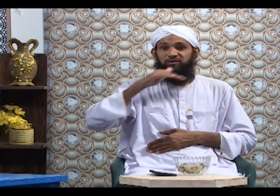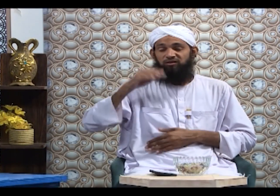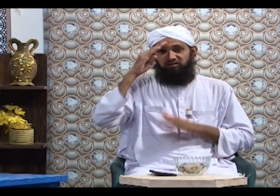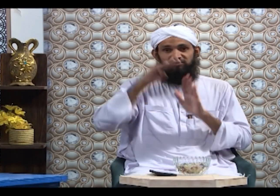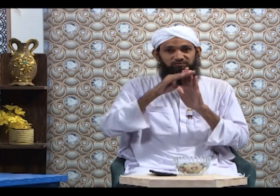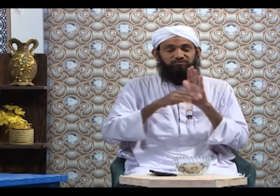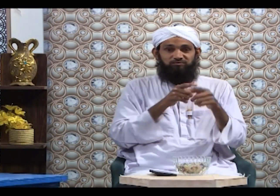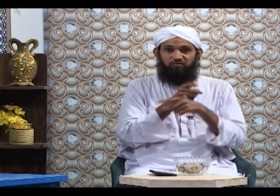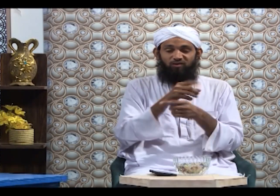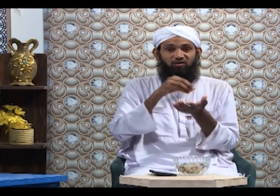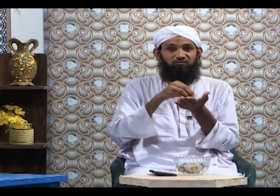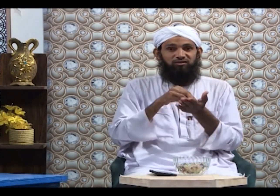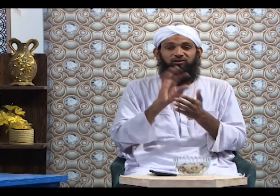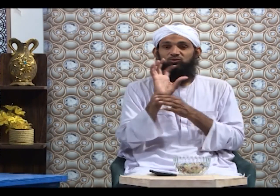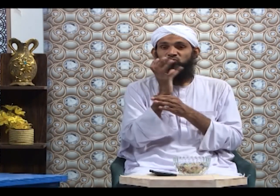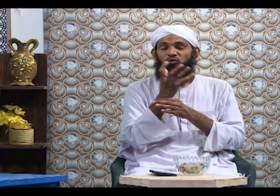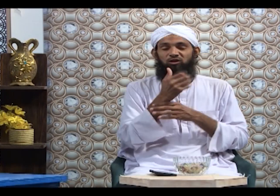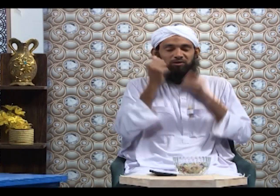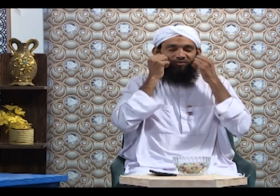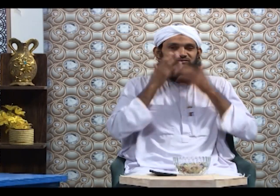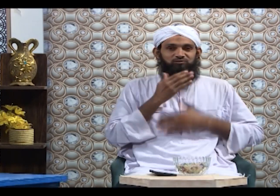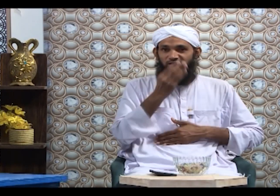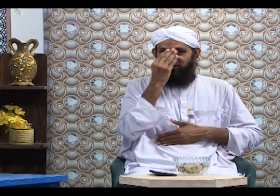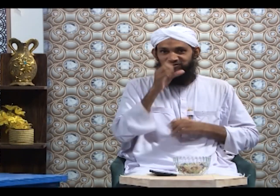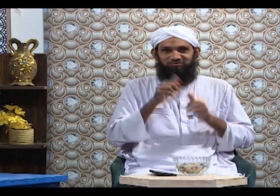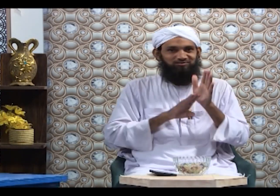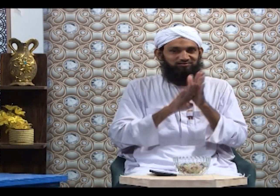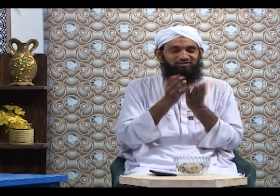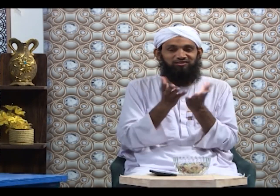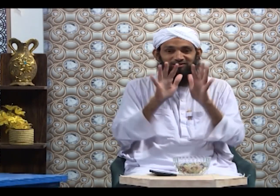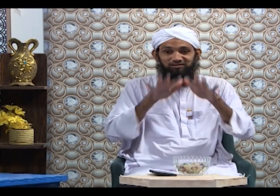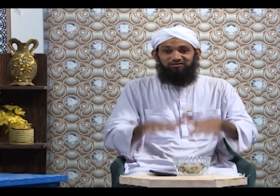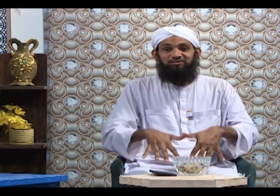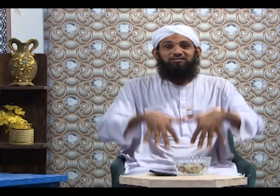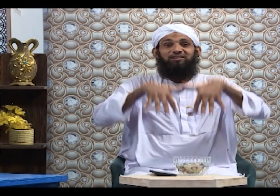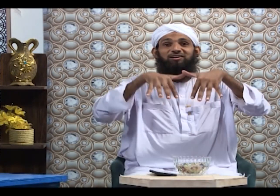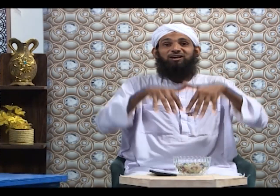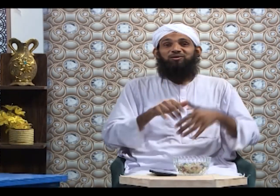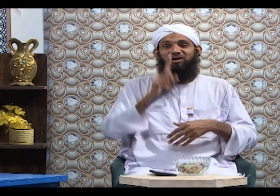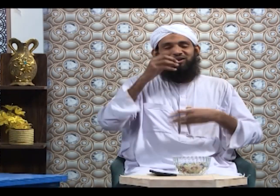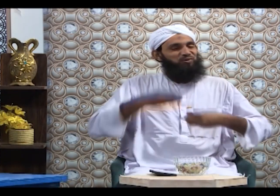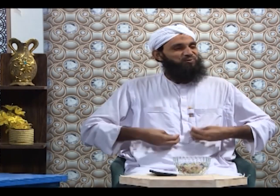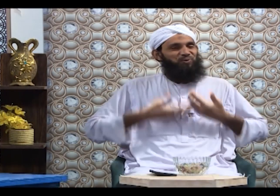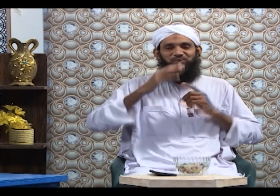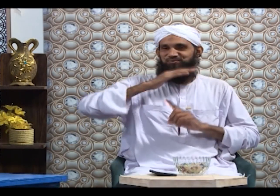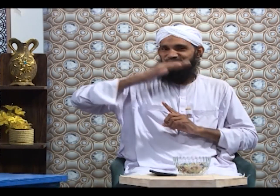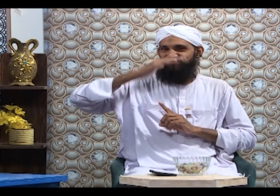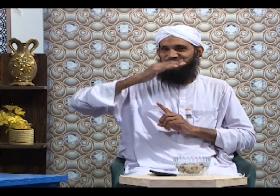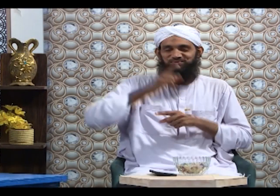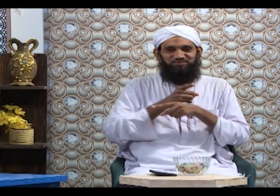میں راحت و سکون، عزت و وقار حاصل ہوگا، آخرت میں رب تعالیٰ کی بارگاہ میں اس کے کرم سے اولاد کی تربیت کے معاملے میں